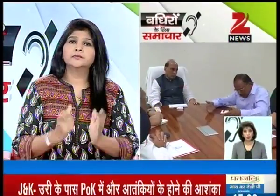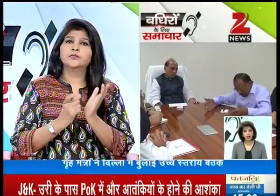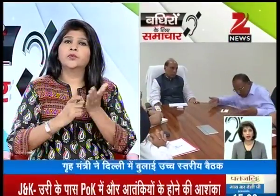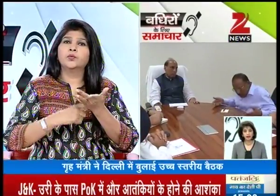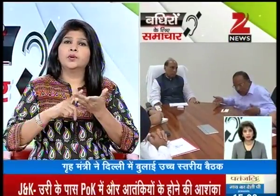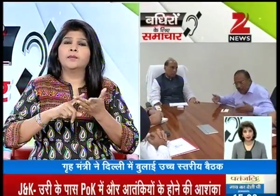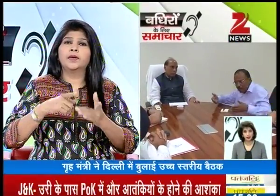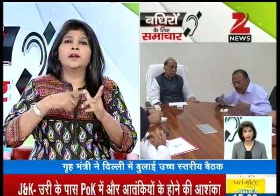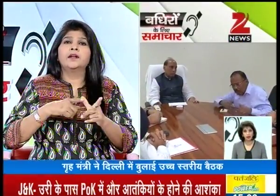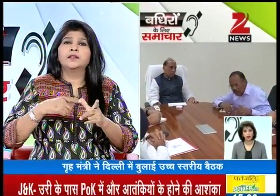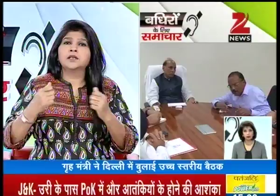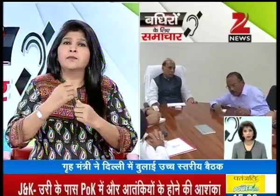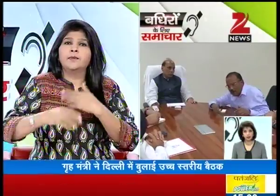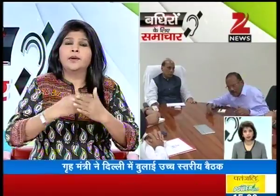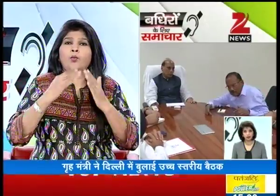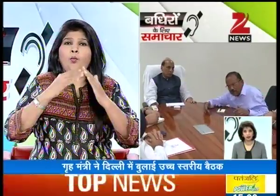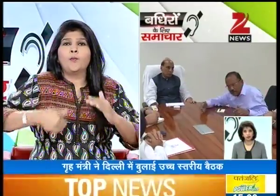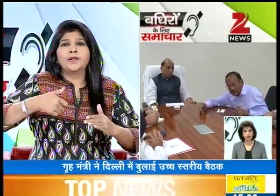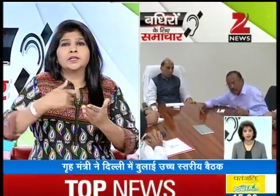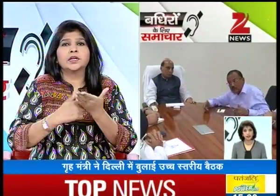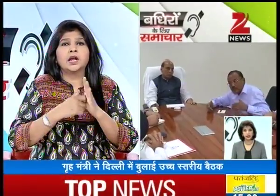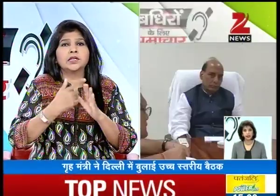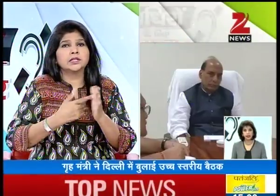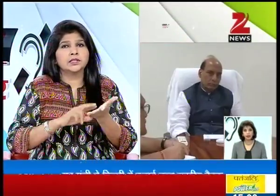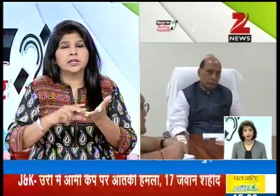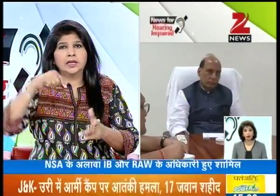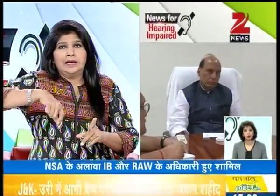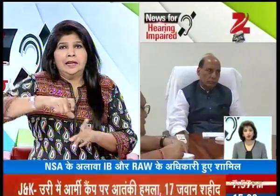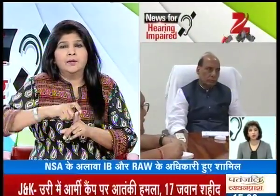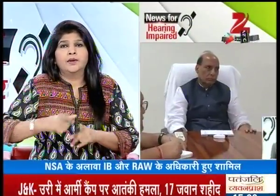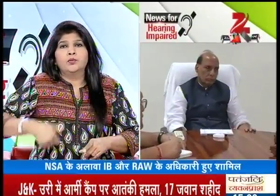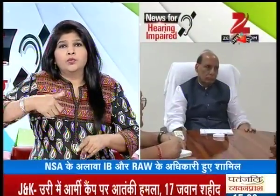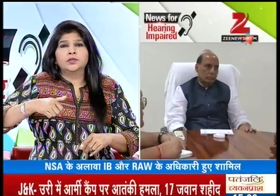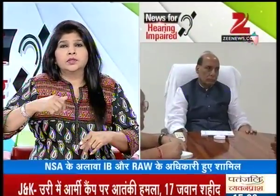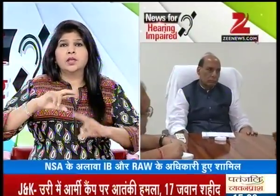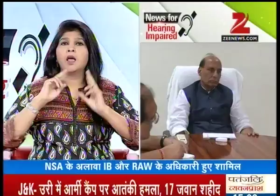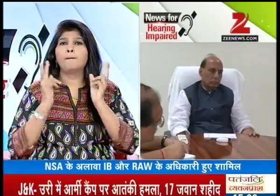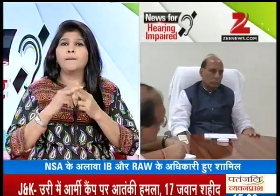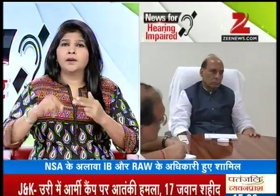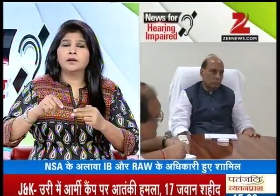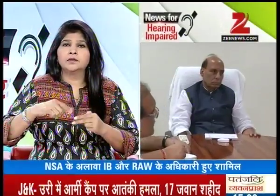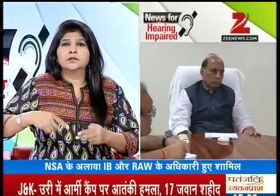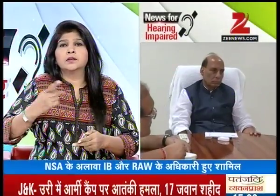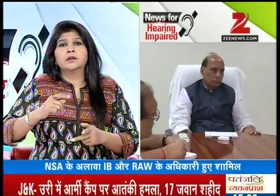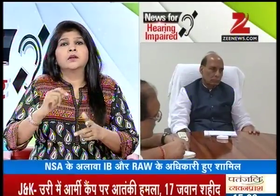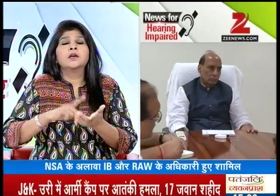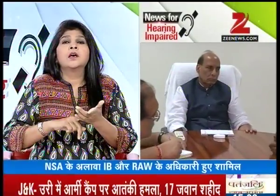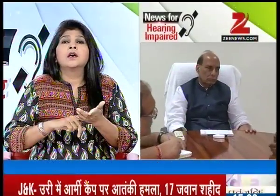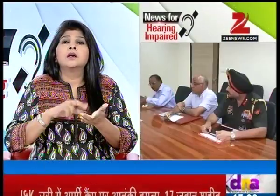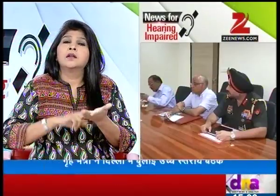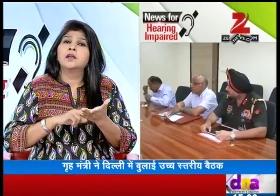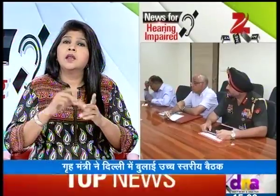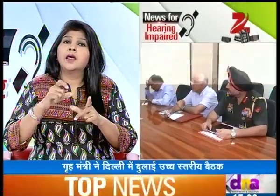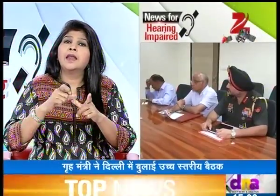उरी में हुए आतंकी हमले को लेकर गृह मंत्री राजनाथ सिंह ने दिल्ली में उच्च स्तरीय बैठक की। बैठक में राष्ट्रीय